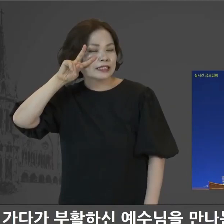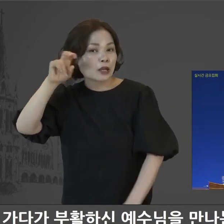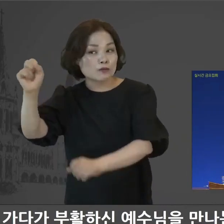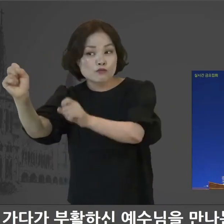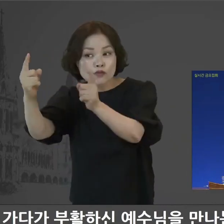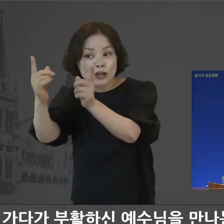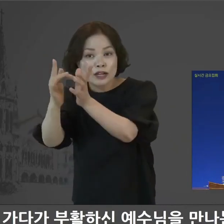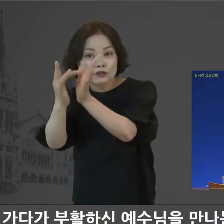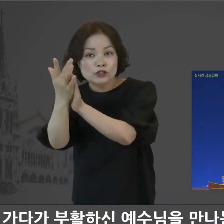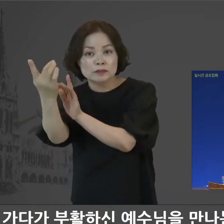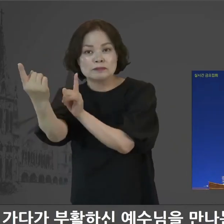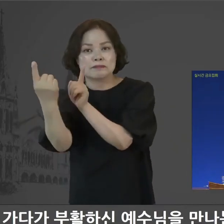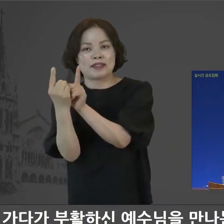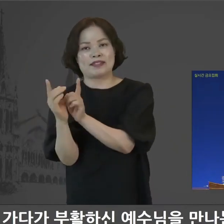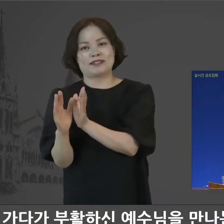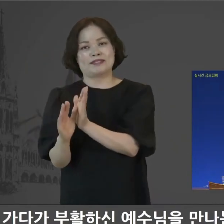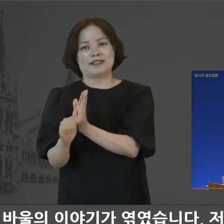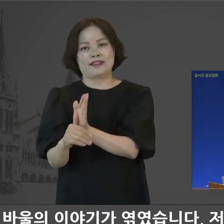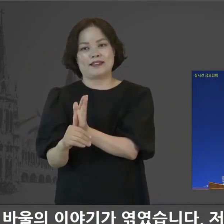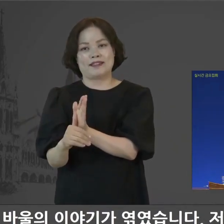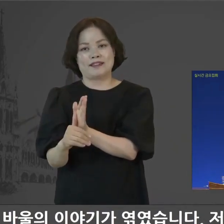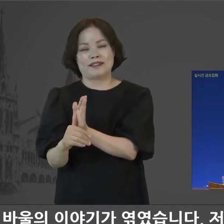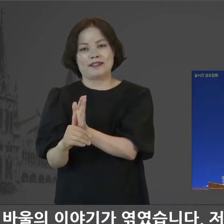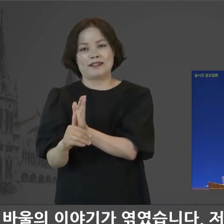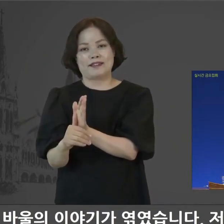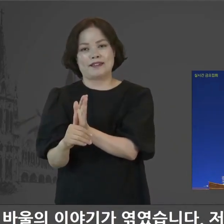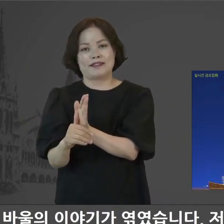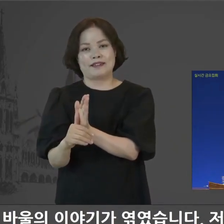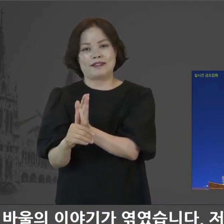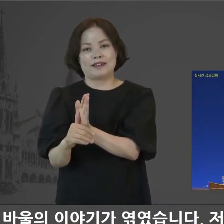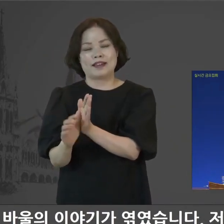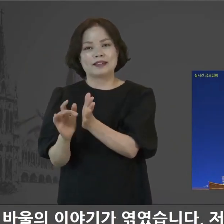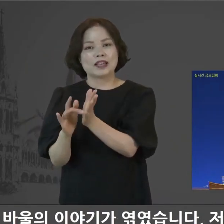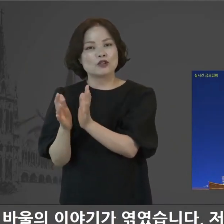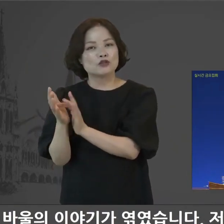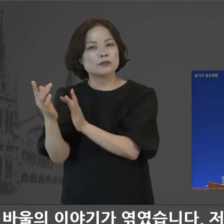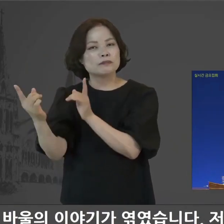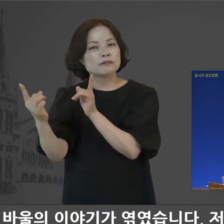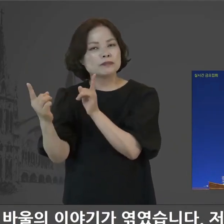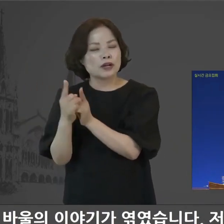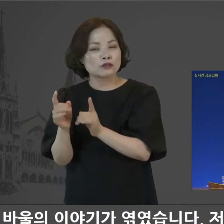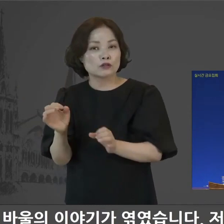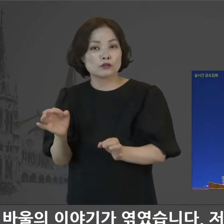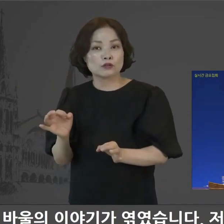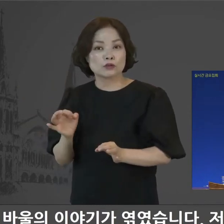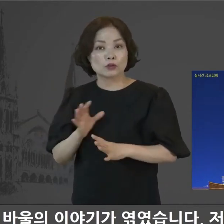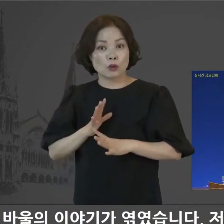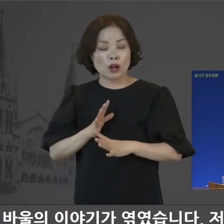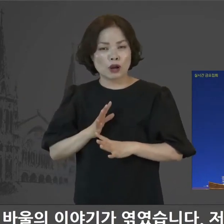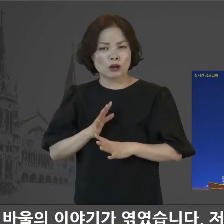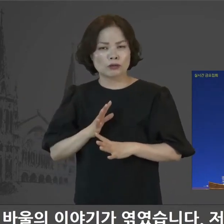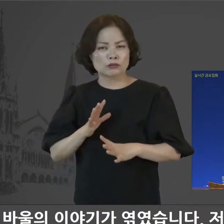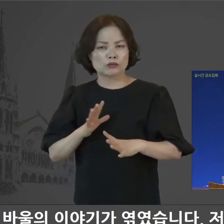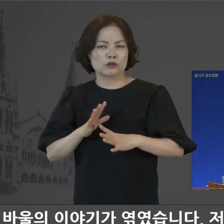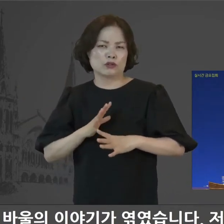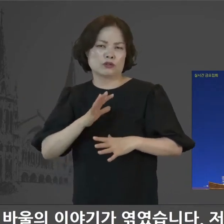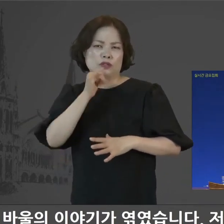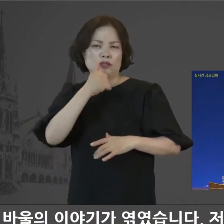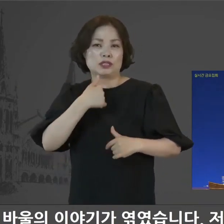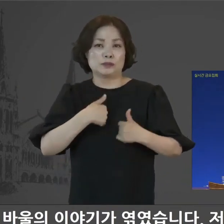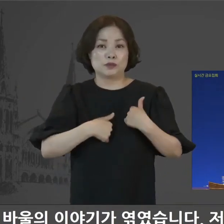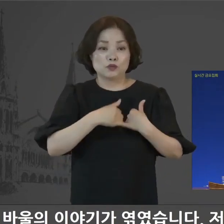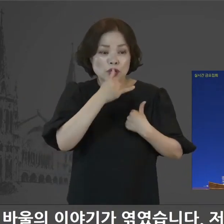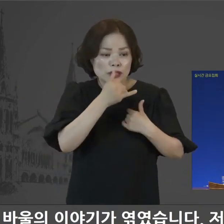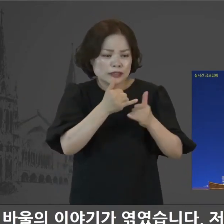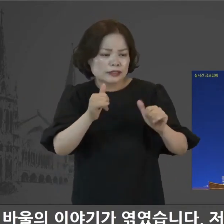부활하신 예수님을 만났을 때 그가 그 예수님을 만나는 그 놀라운 두렵기도 하고 기쁘기도 하고